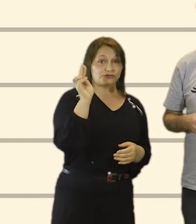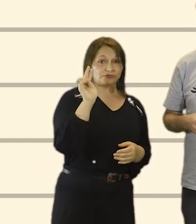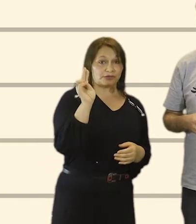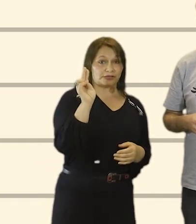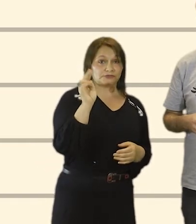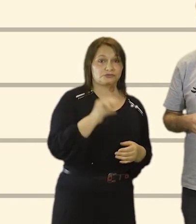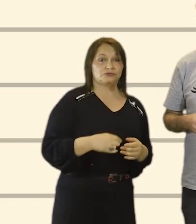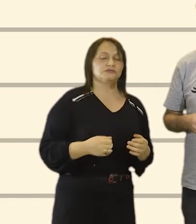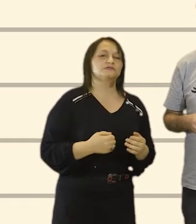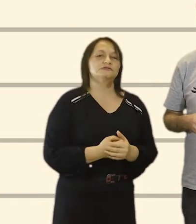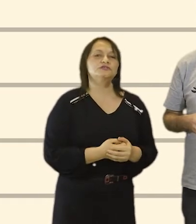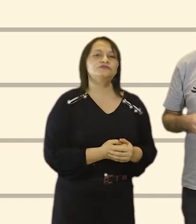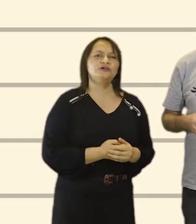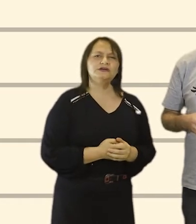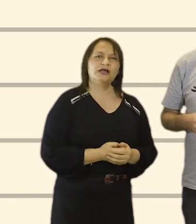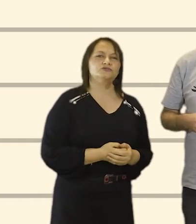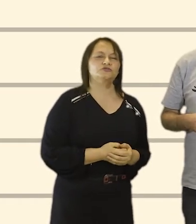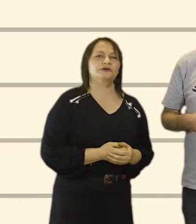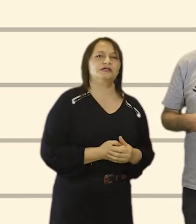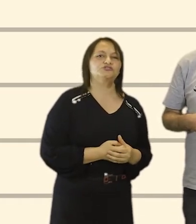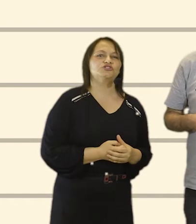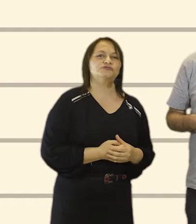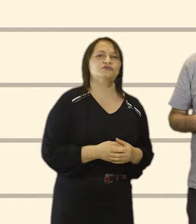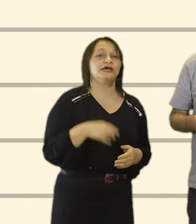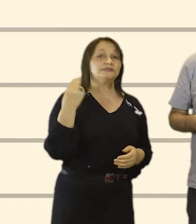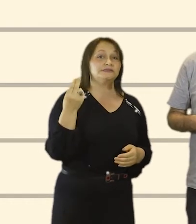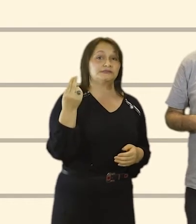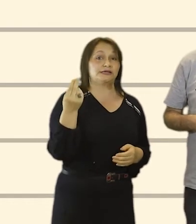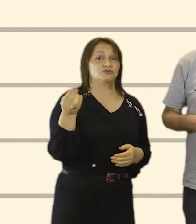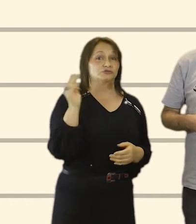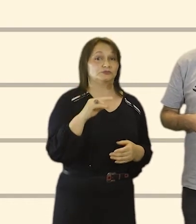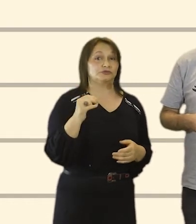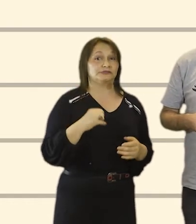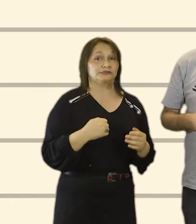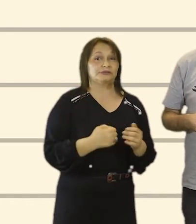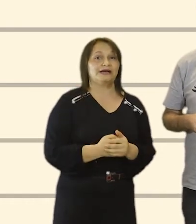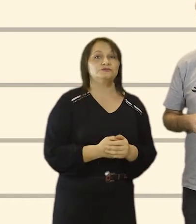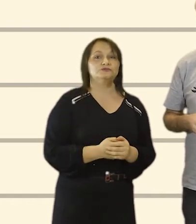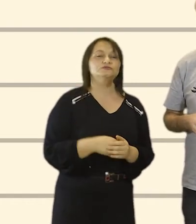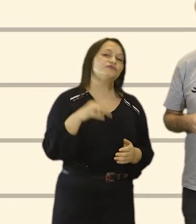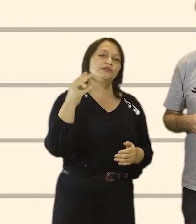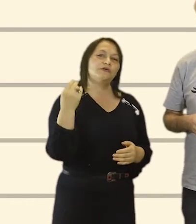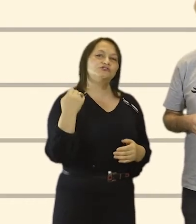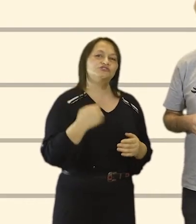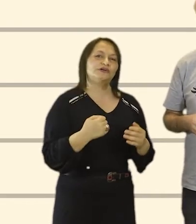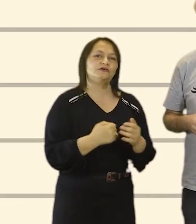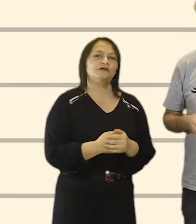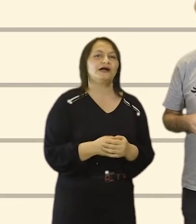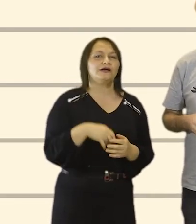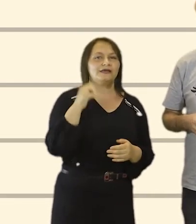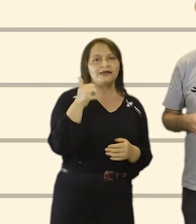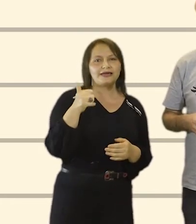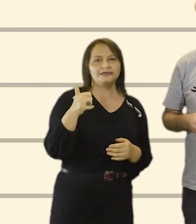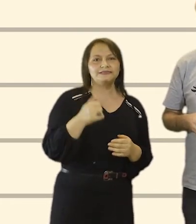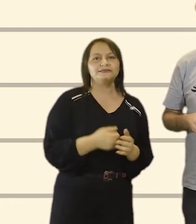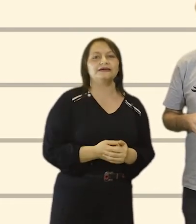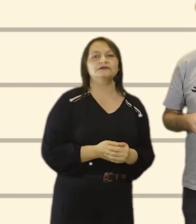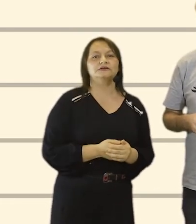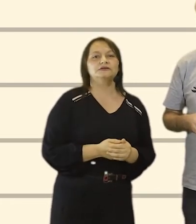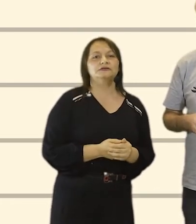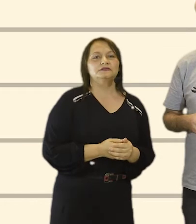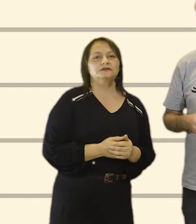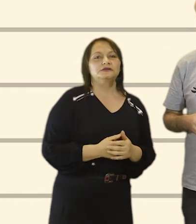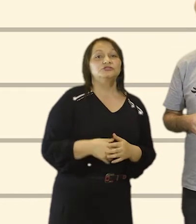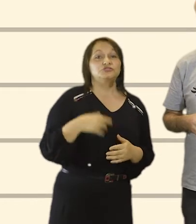comparativo entre dois. Se for grau superlativo entre três ou número indeterminado, no final a gente vai colocar EST.